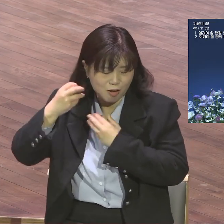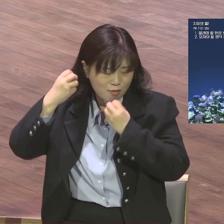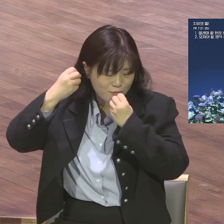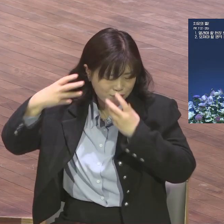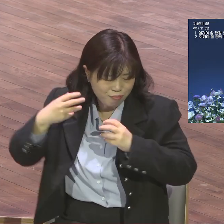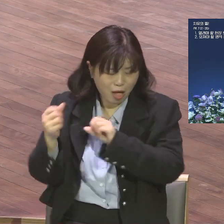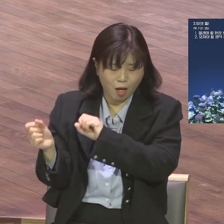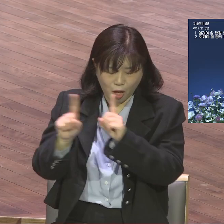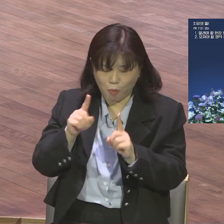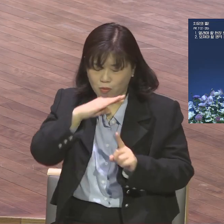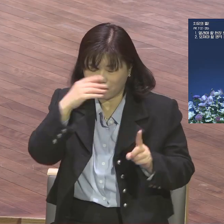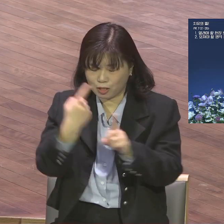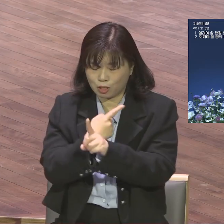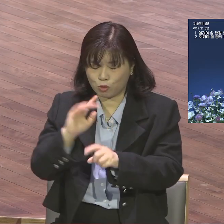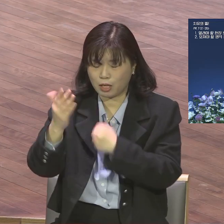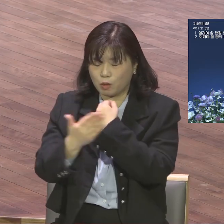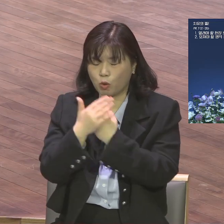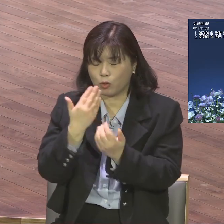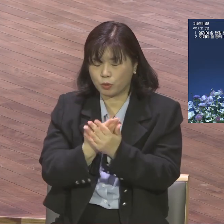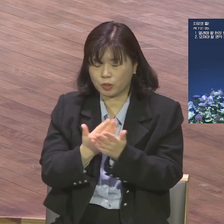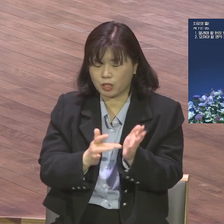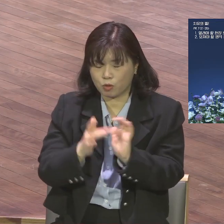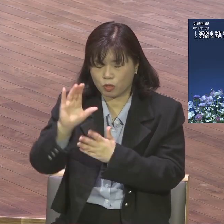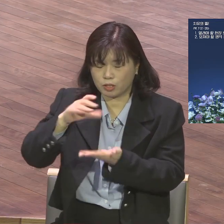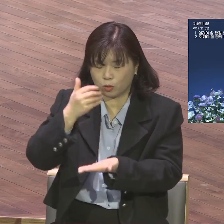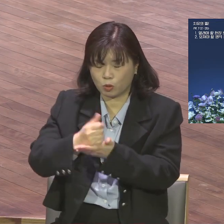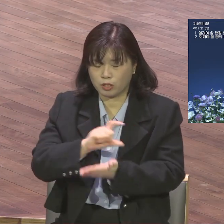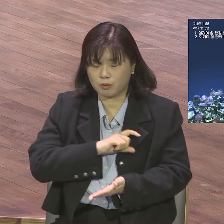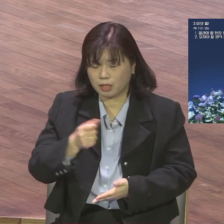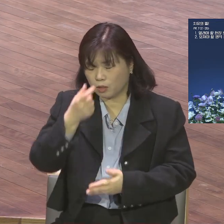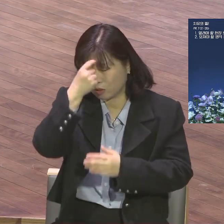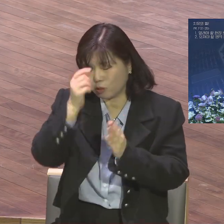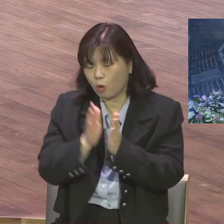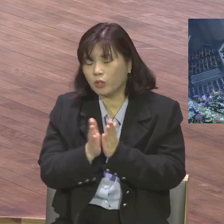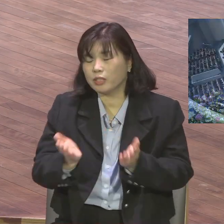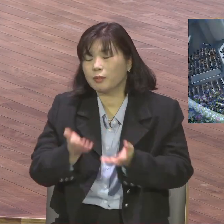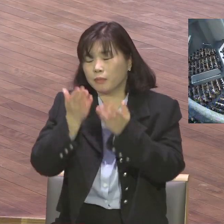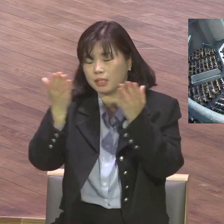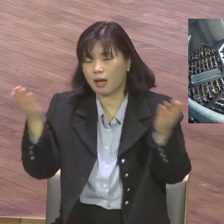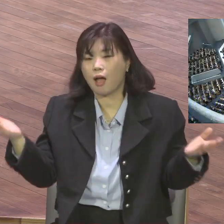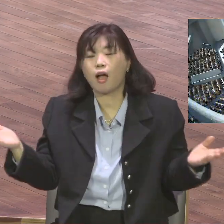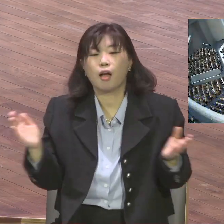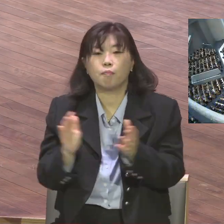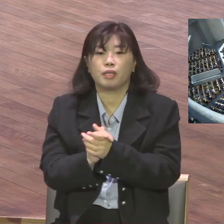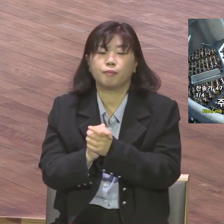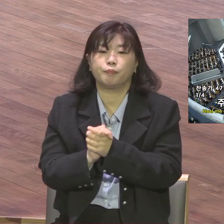있게 하여 주옵소서. 예수 이름 받들어 기도합니다. 아멘.